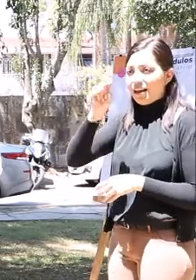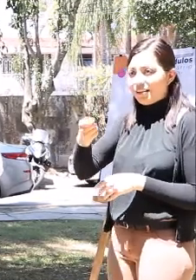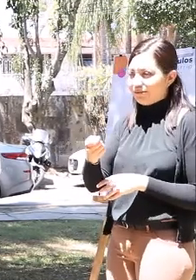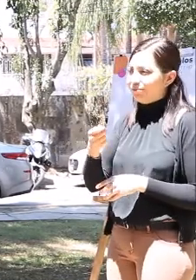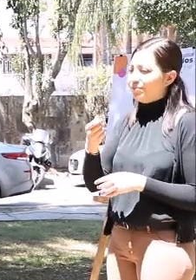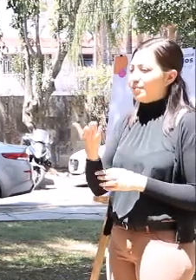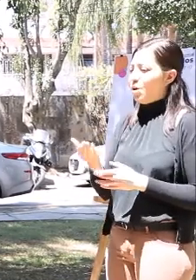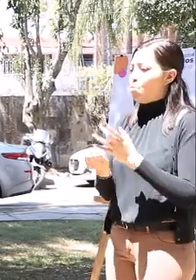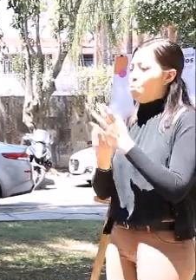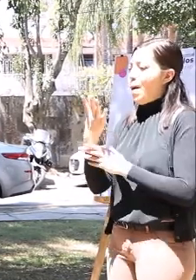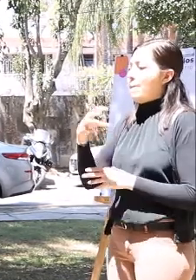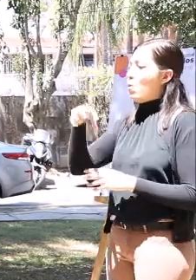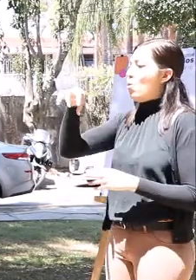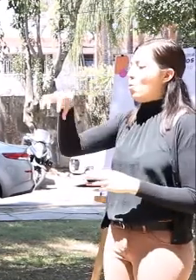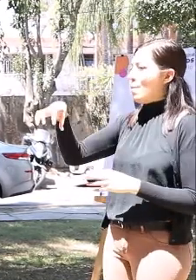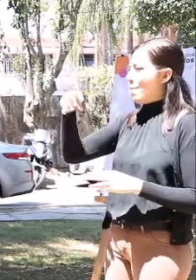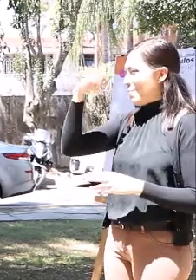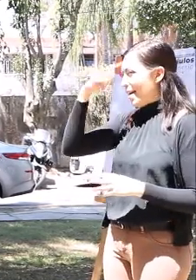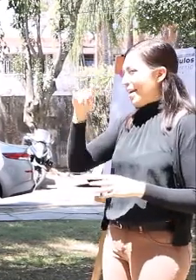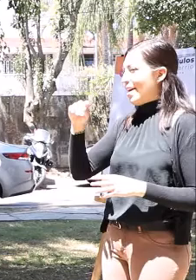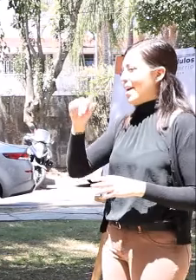de módulos de barrio,